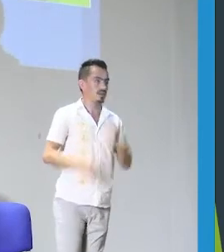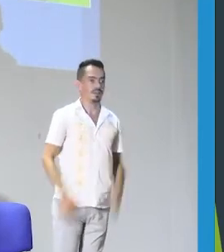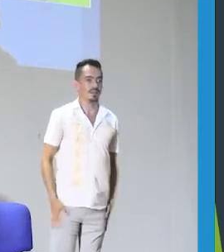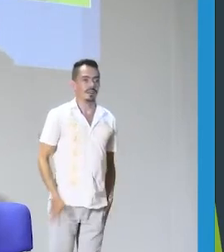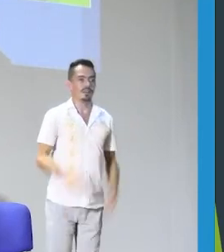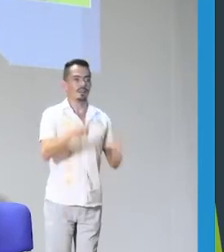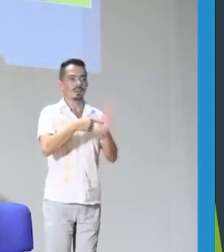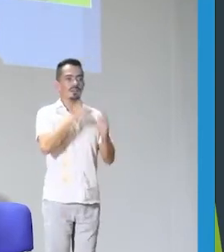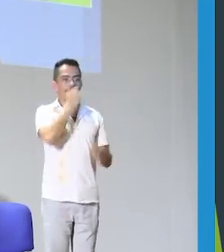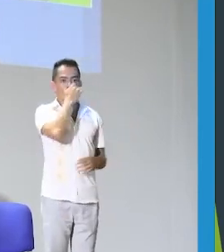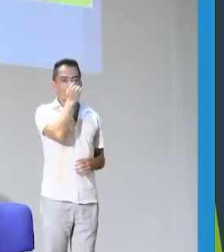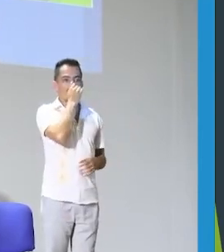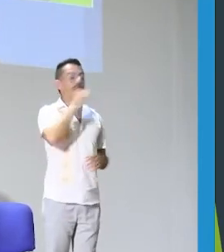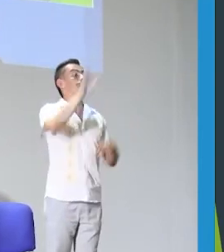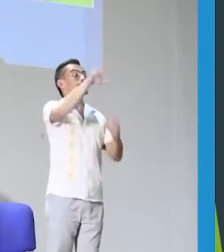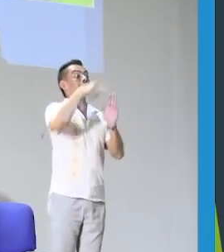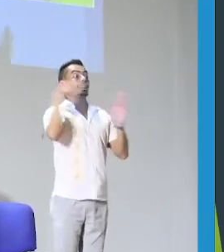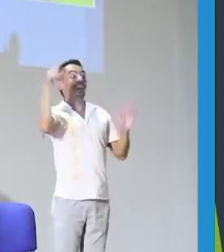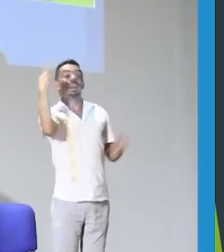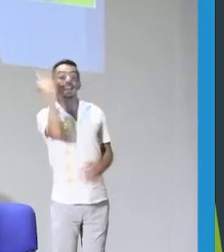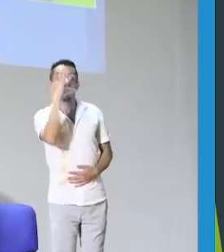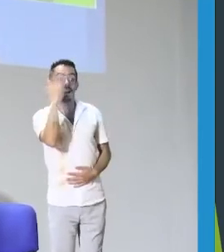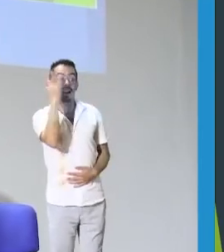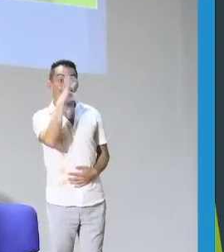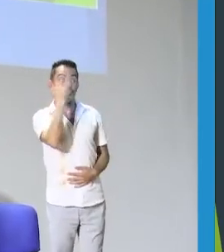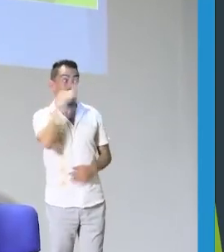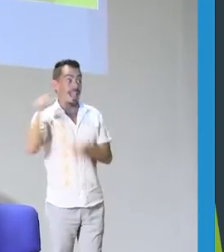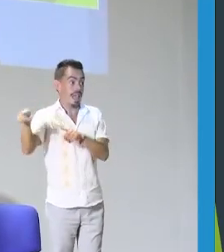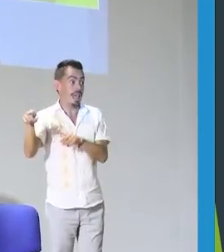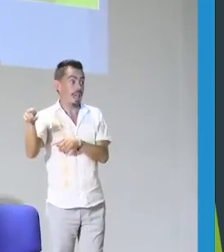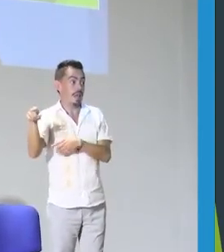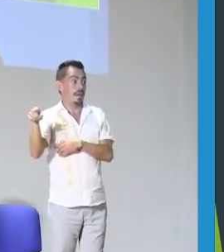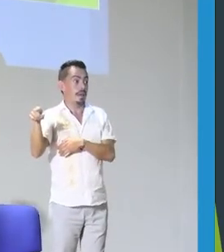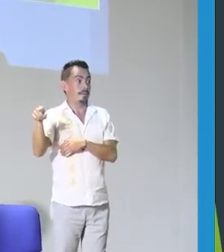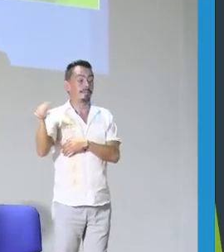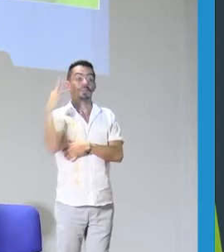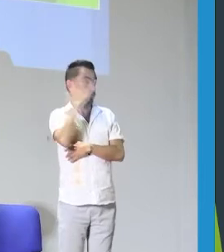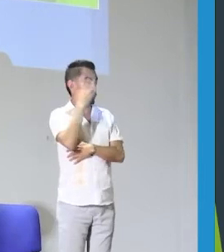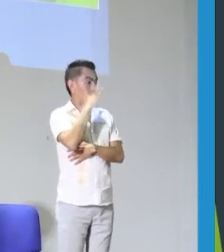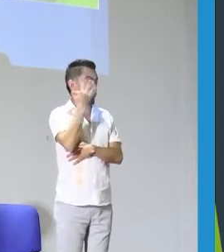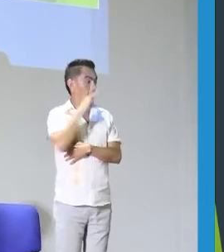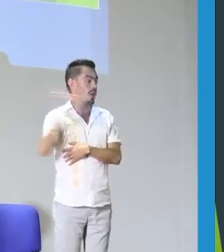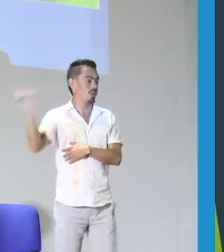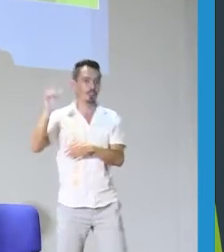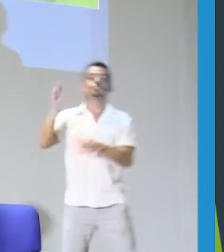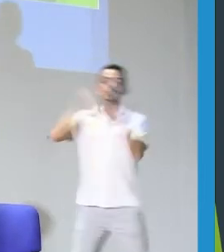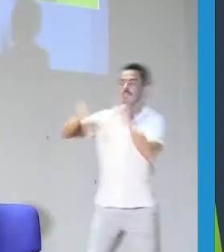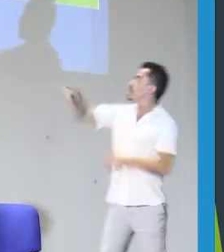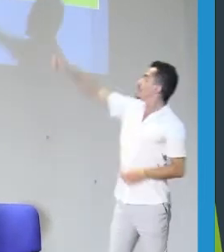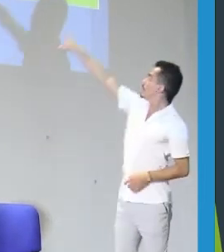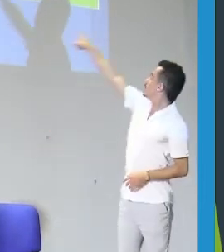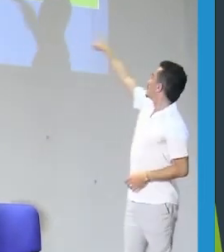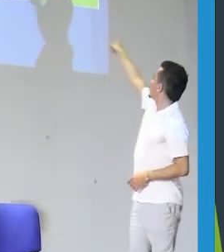Trabajamos un libro, por favor, dale clic, aquí abajo hay un enlace, ¿sí? Ahí en ese enlace puedes abrirlo, porfa.